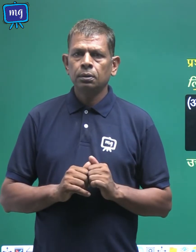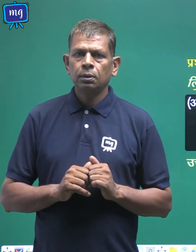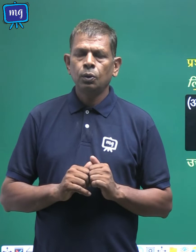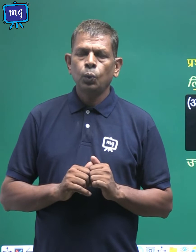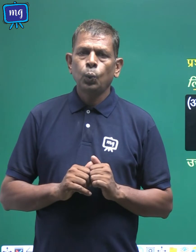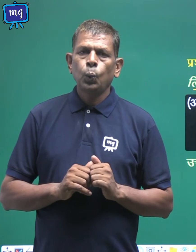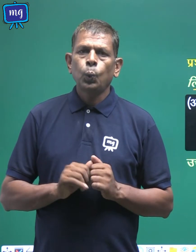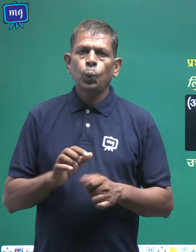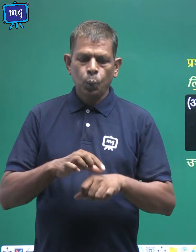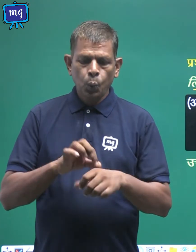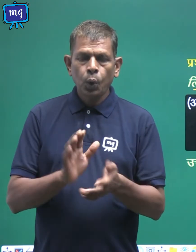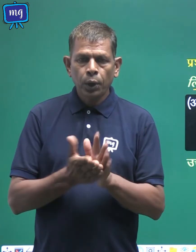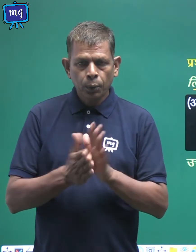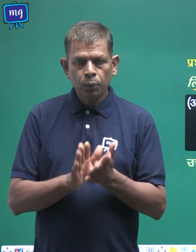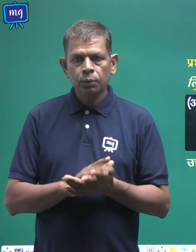गेहूं,